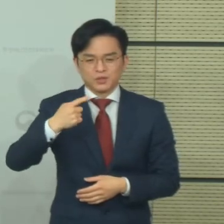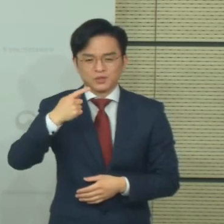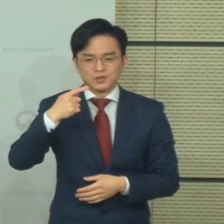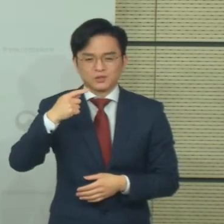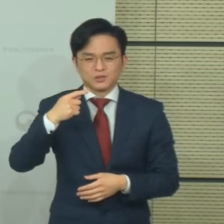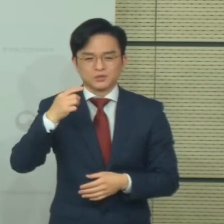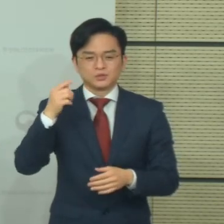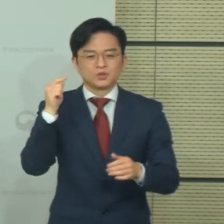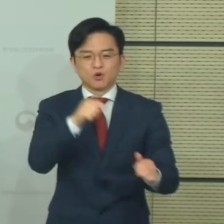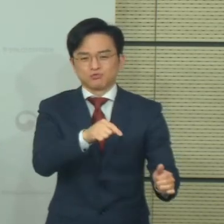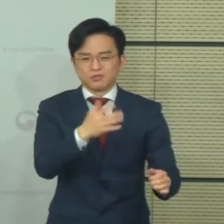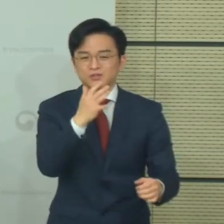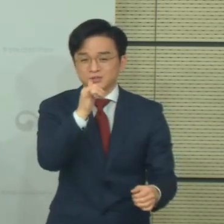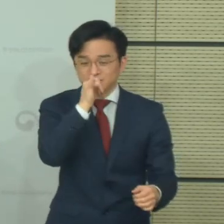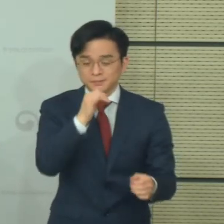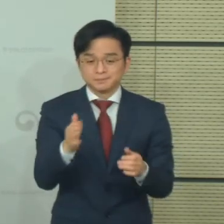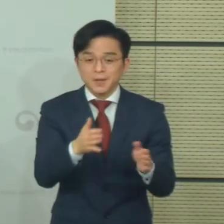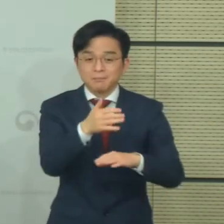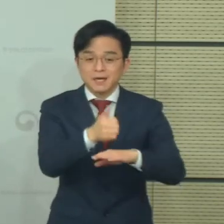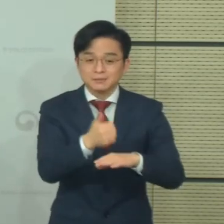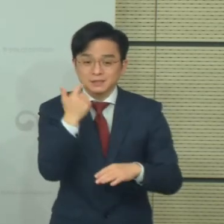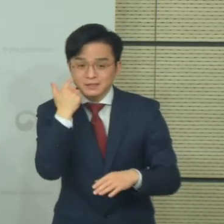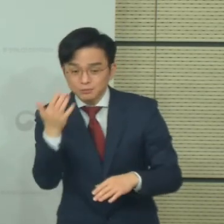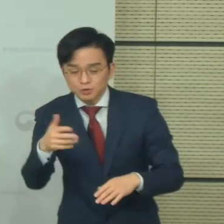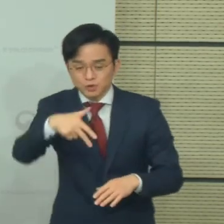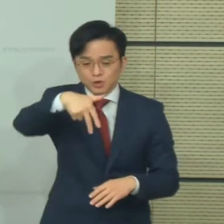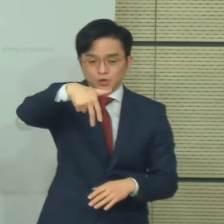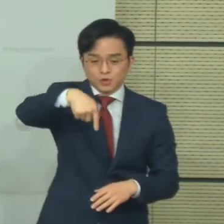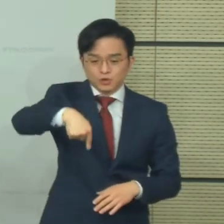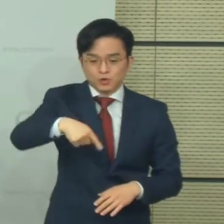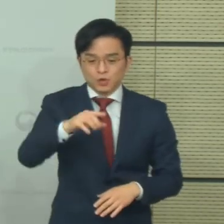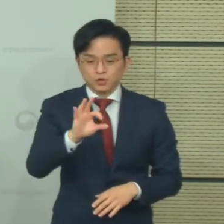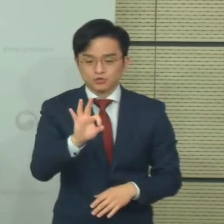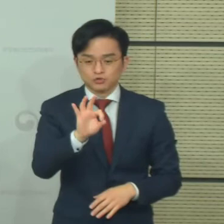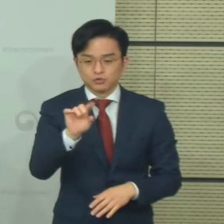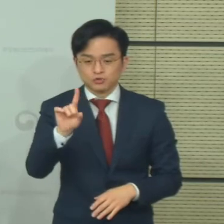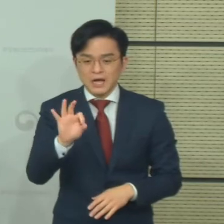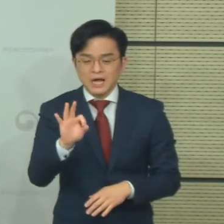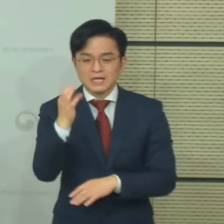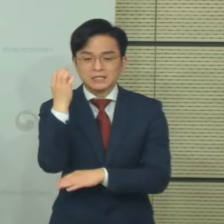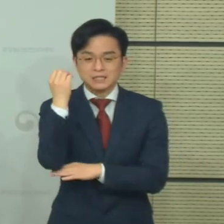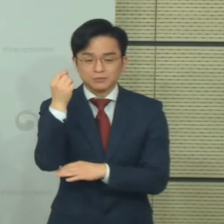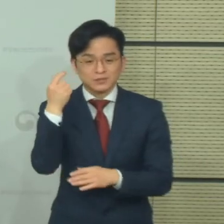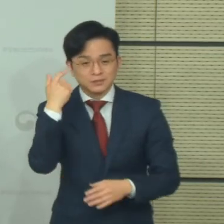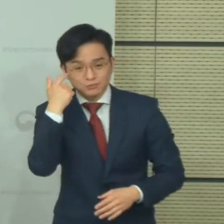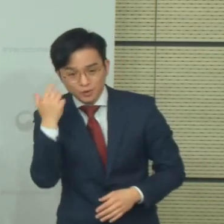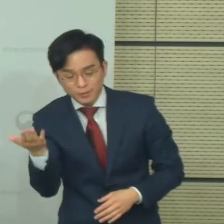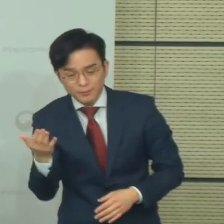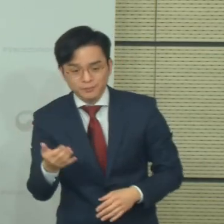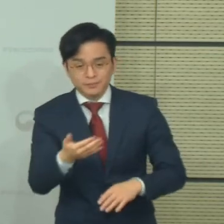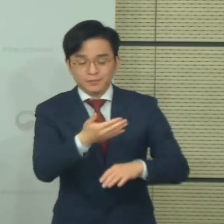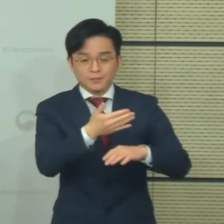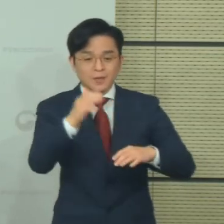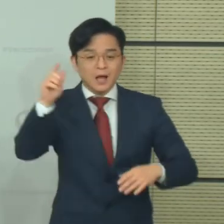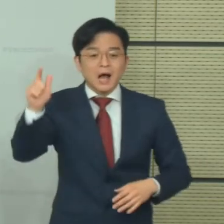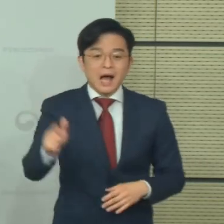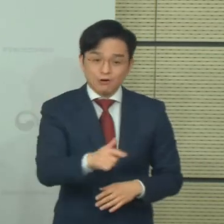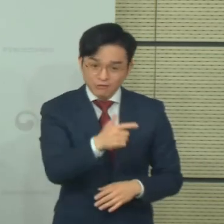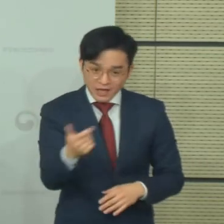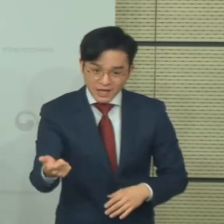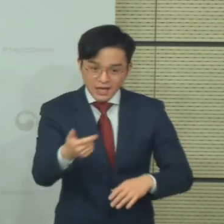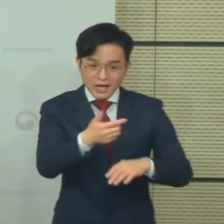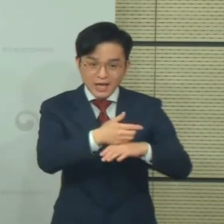오늘 마지막 질의입니다. 중앙일보 정종훈 기자님 질의입니다. 하루 평균 해외에서 들어오는 총 입국자 수가 몇 명